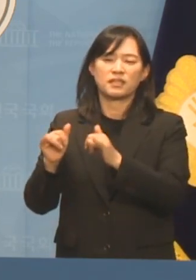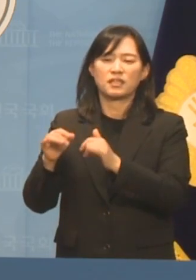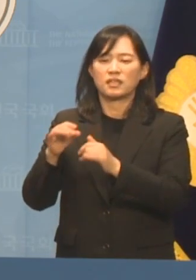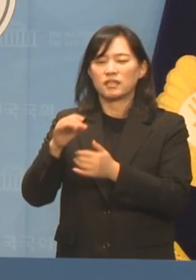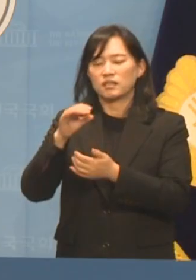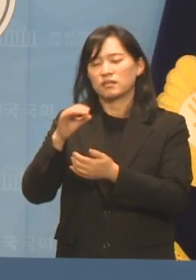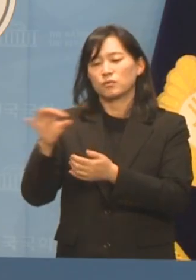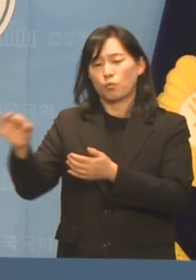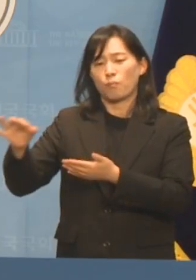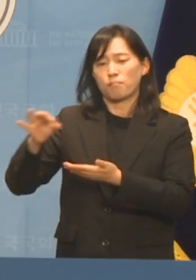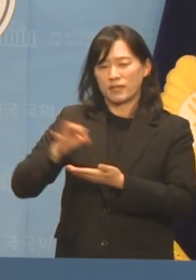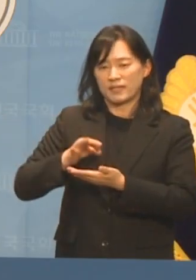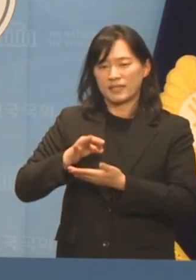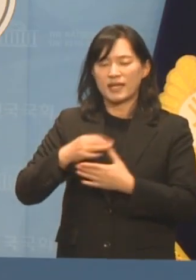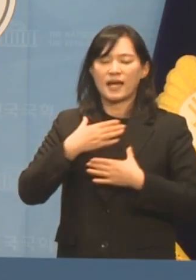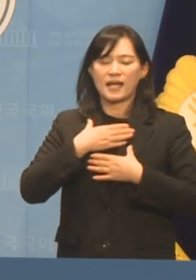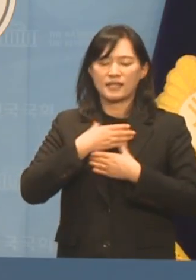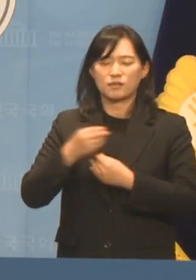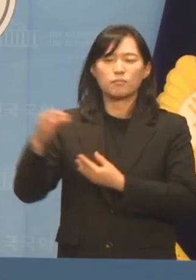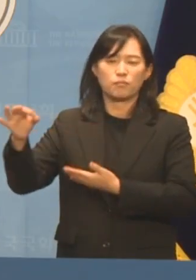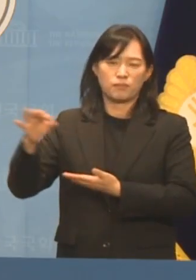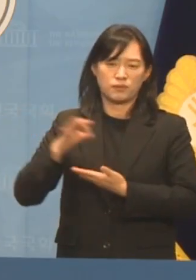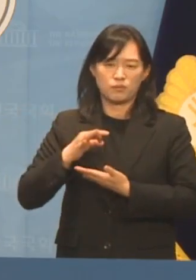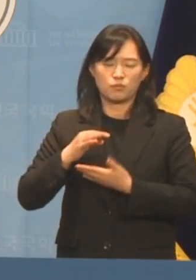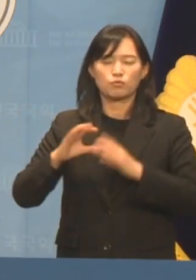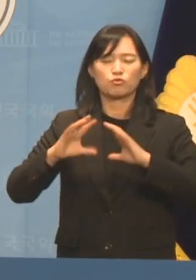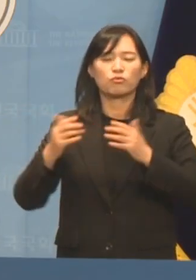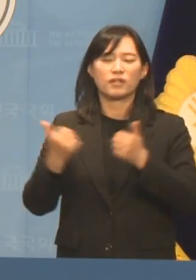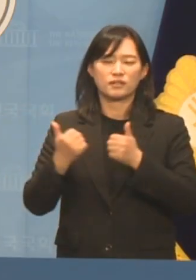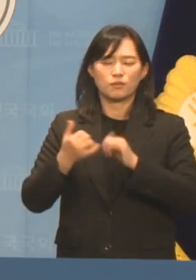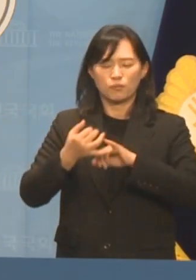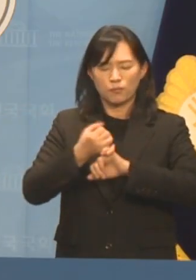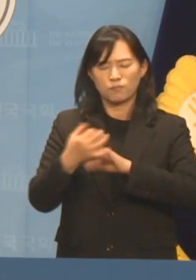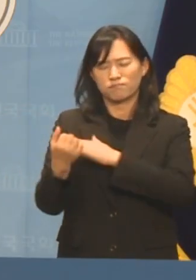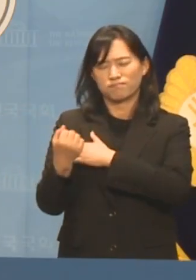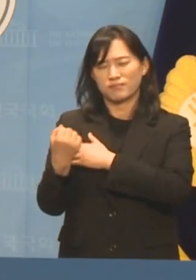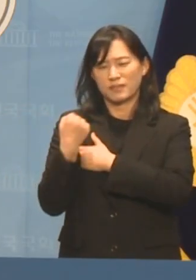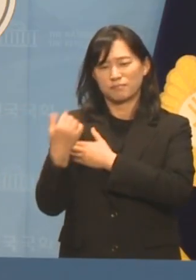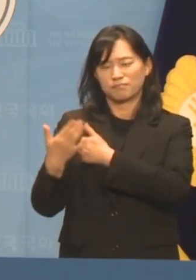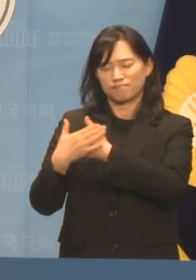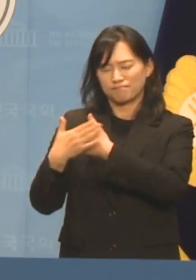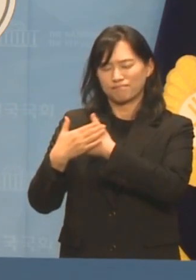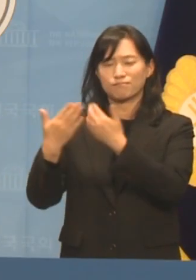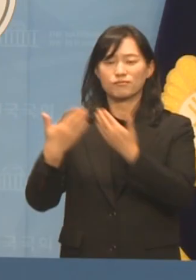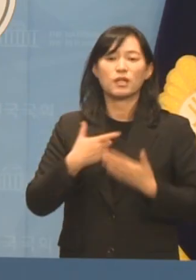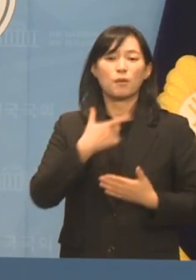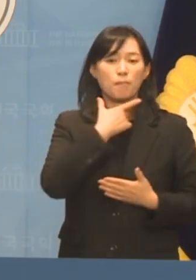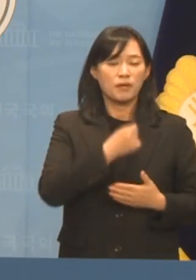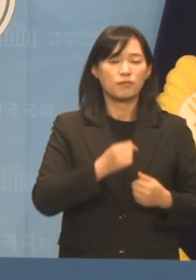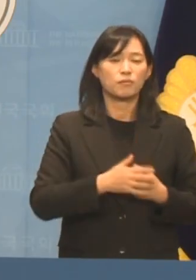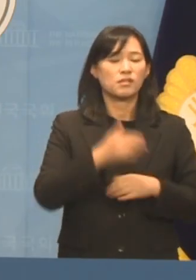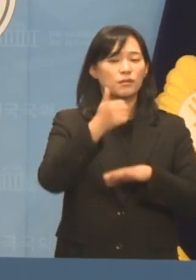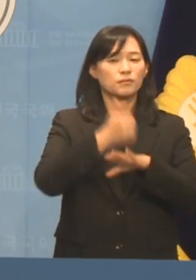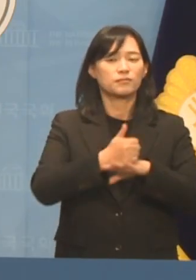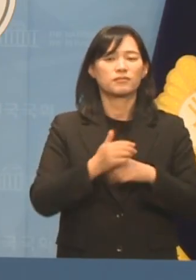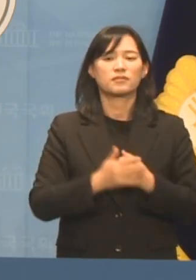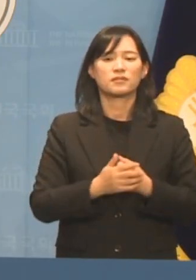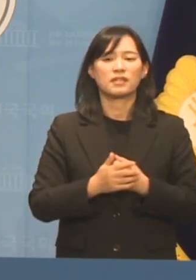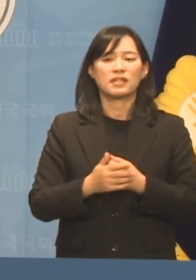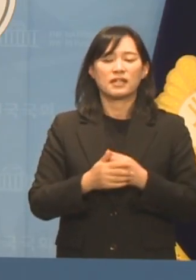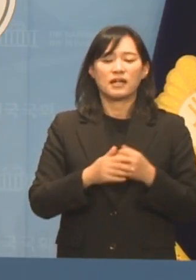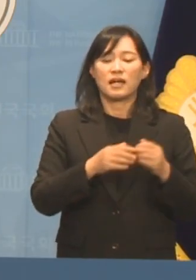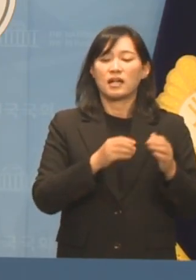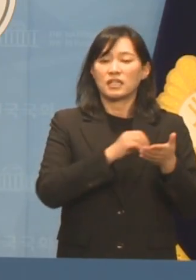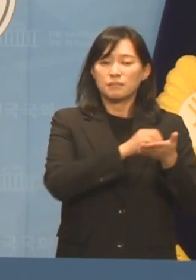안전적으로 보존될 수 있도록 국회에서 꼭 힘을 써주시길 바라고, 결론적으로 점주들이